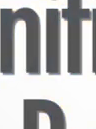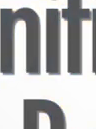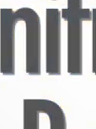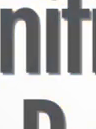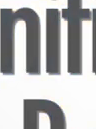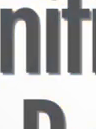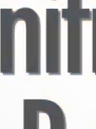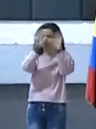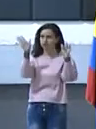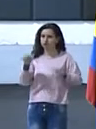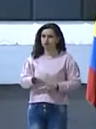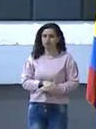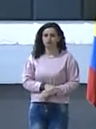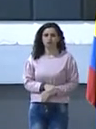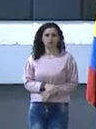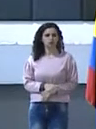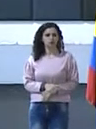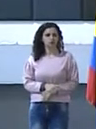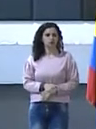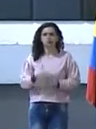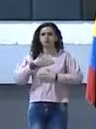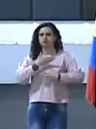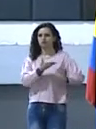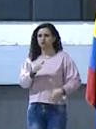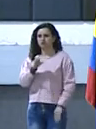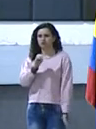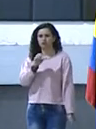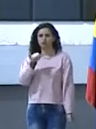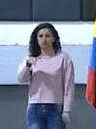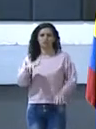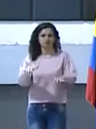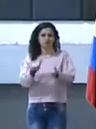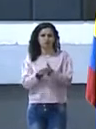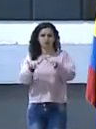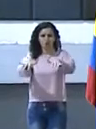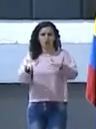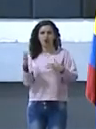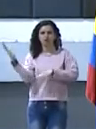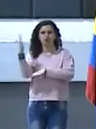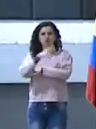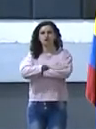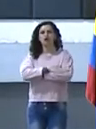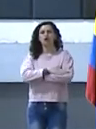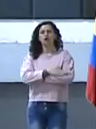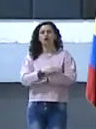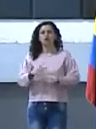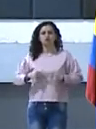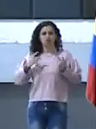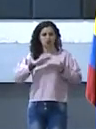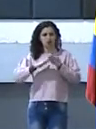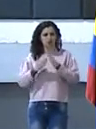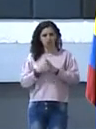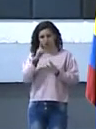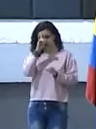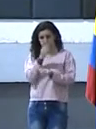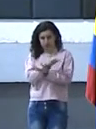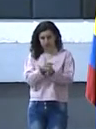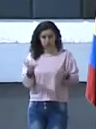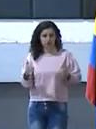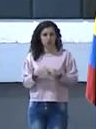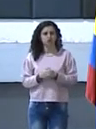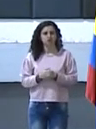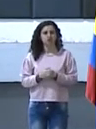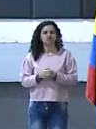ah bienvenidas y bienvenidos a estas jornadas por la vida la paz y la diversidad una